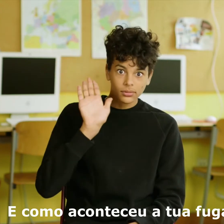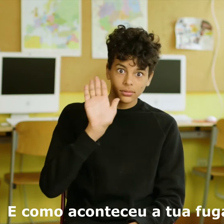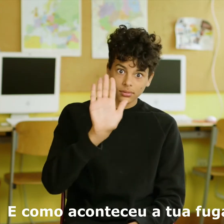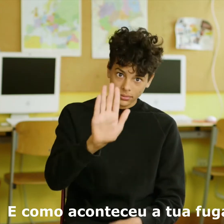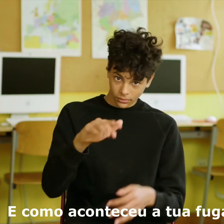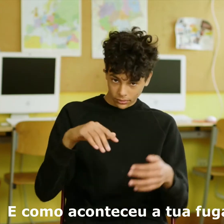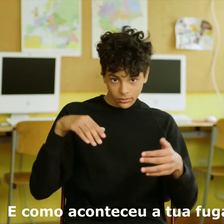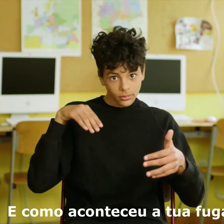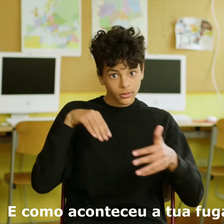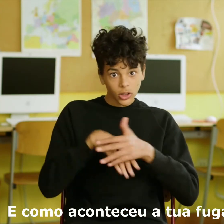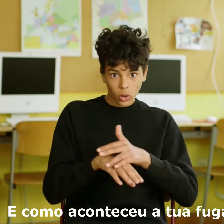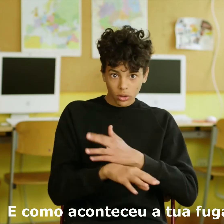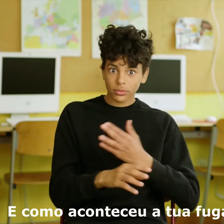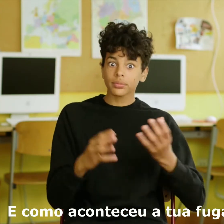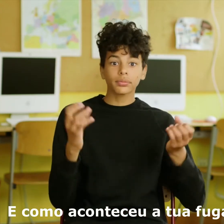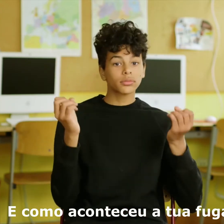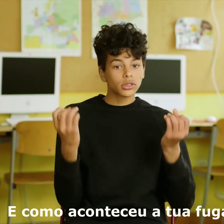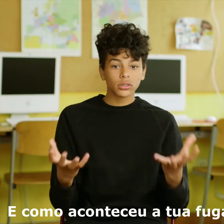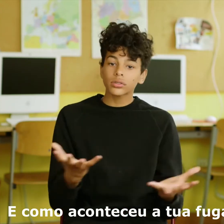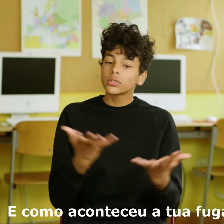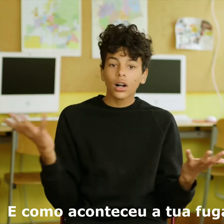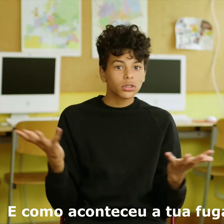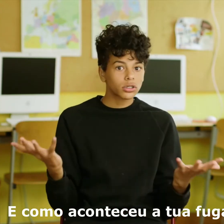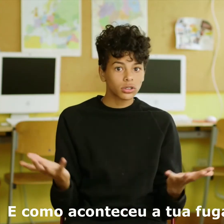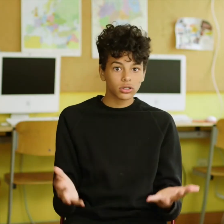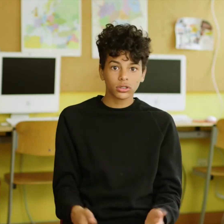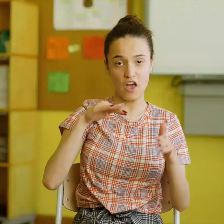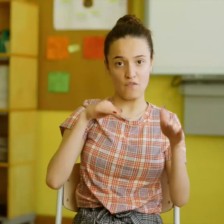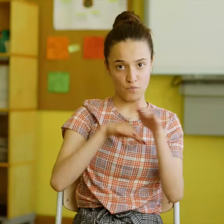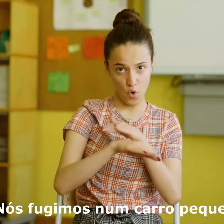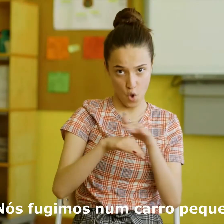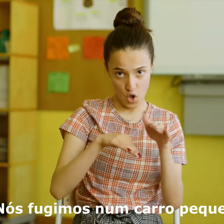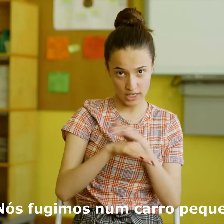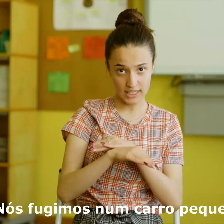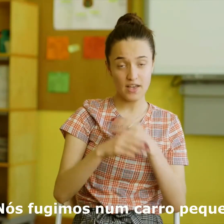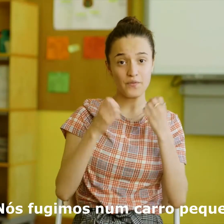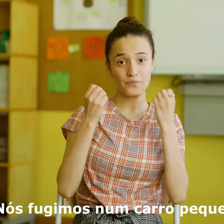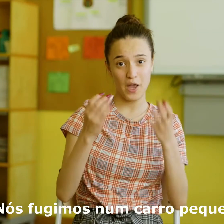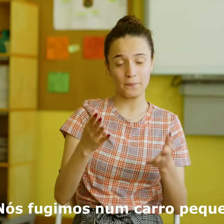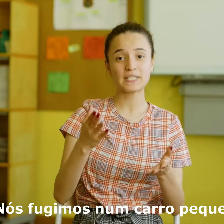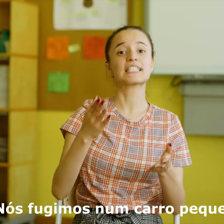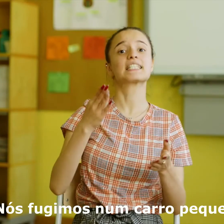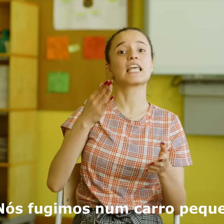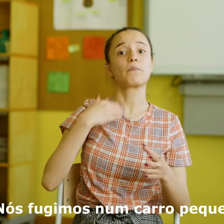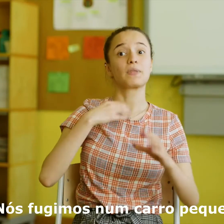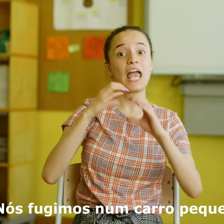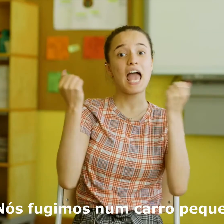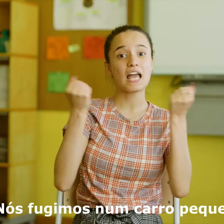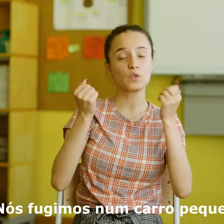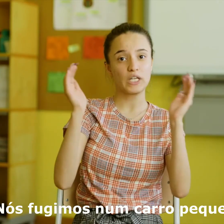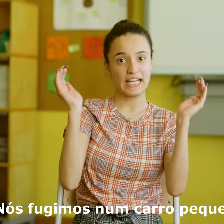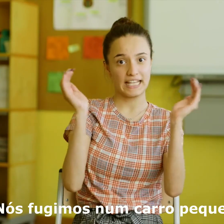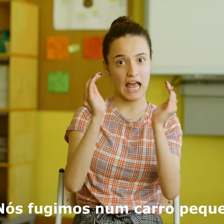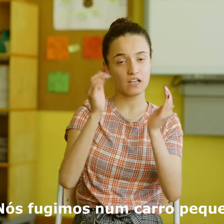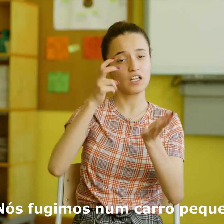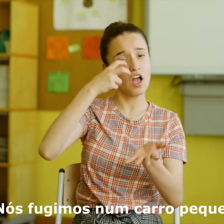naquela altura, então, como é que foi a tua fuga? Nós tivemos de fugir num carro, um carro